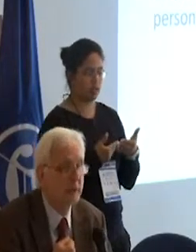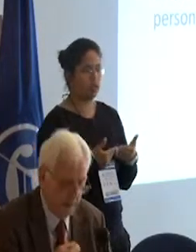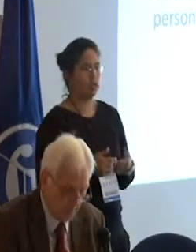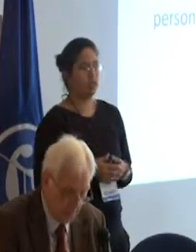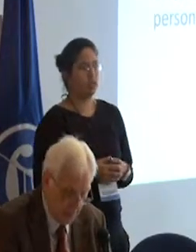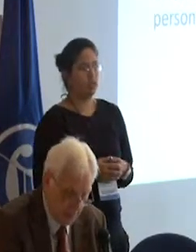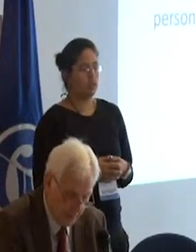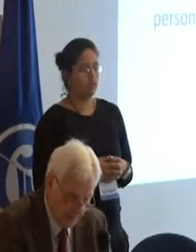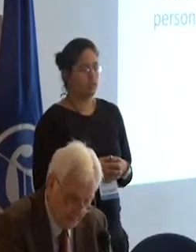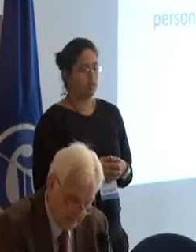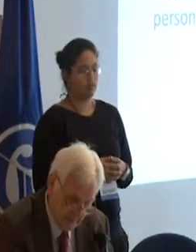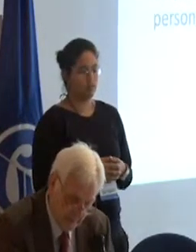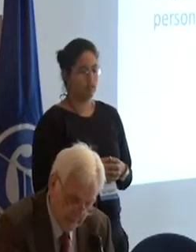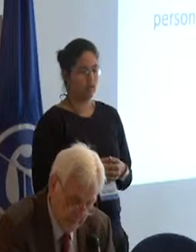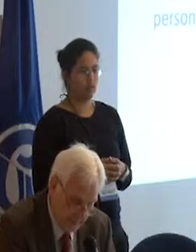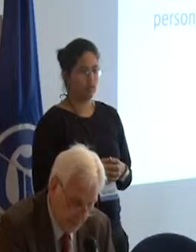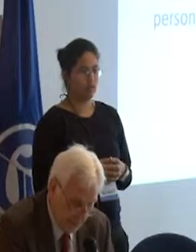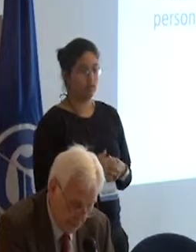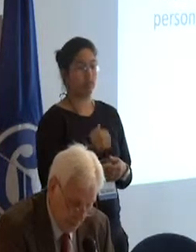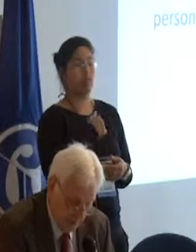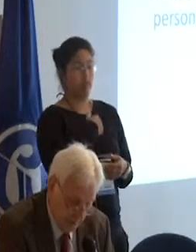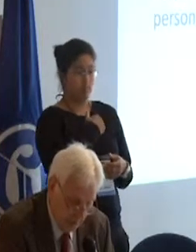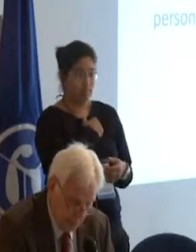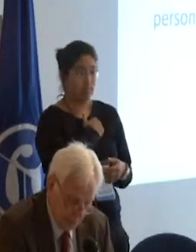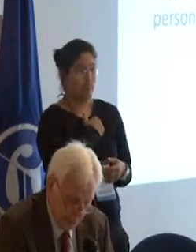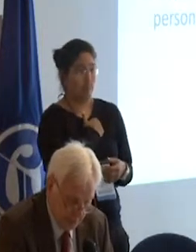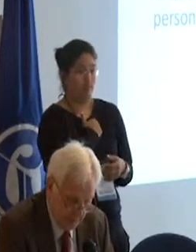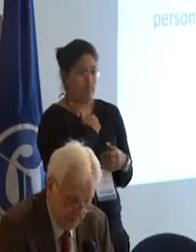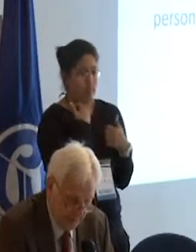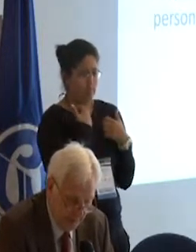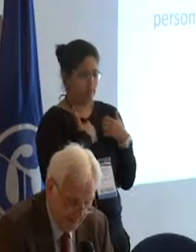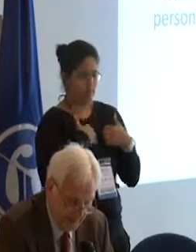discapacidad. Tienen miedo de sí mismos.